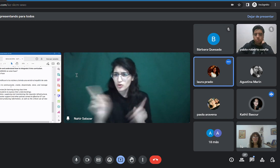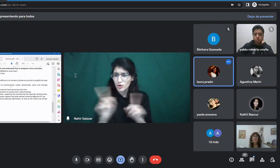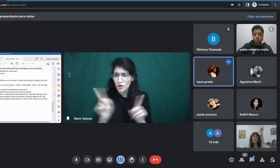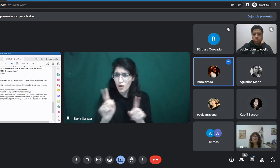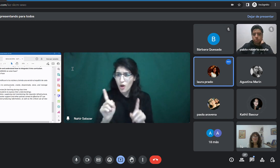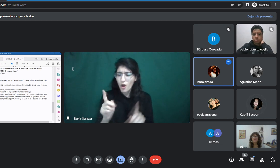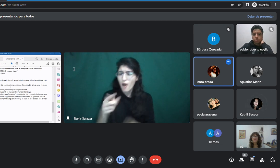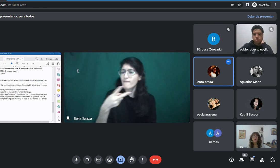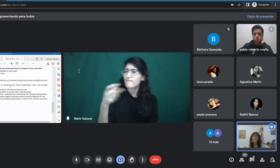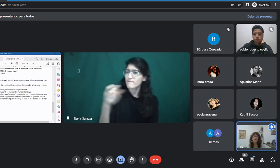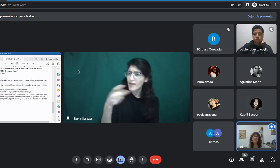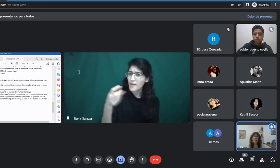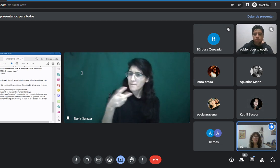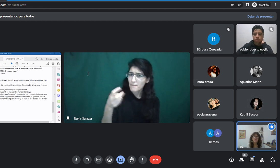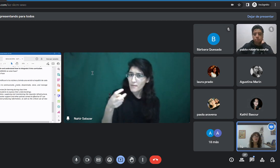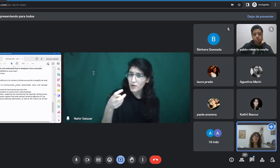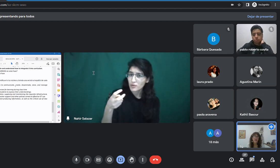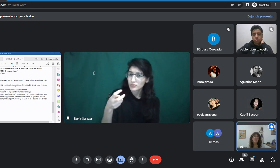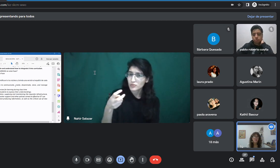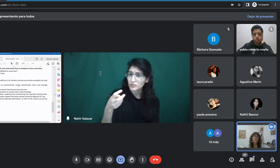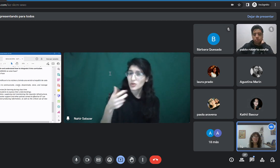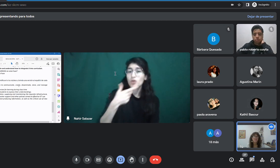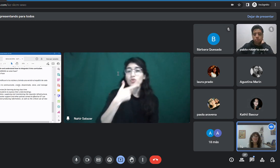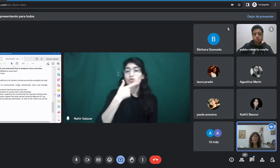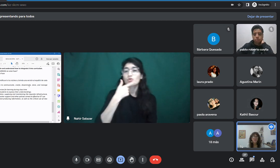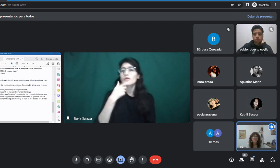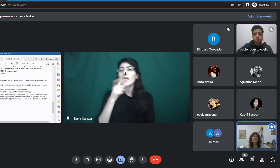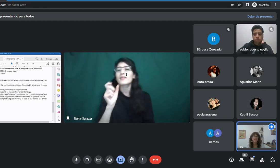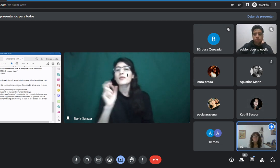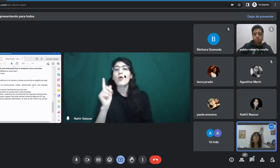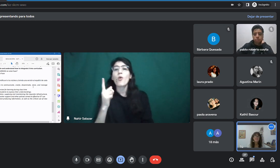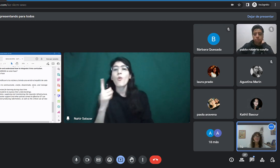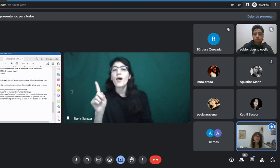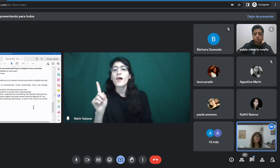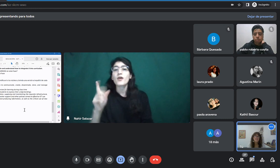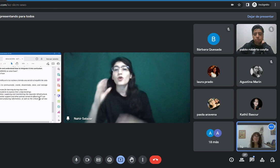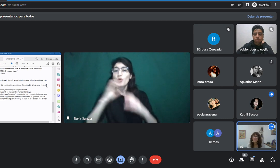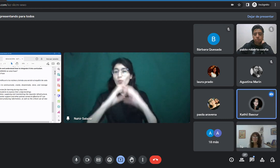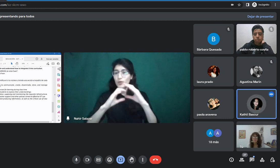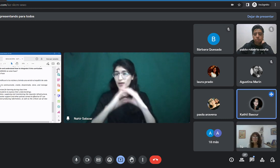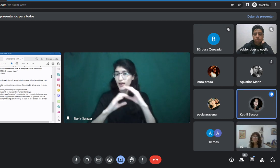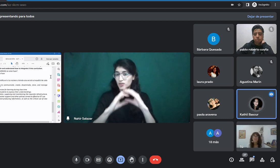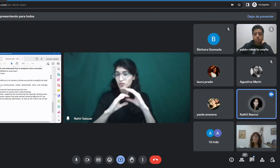El sustantivo es communication, creation, dissemination.